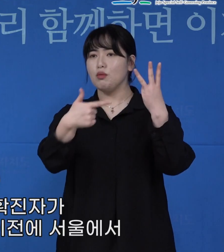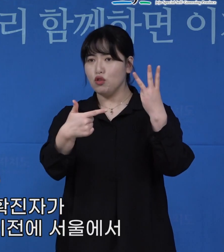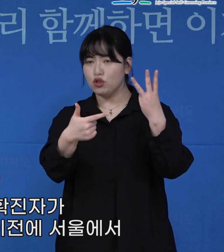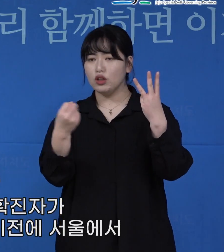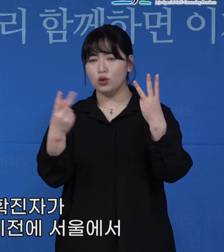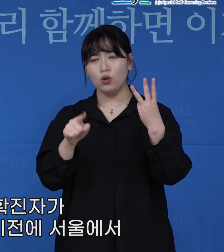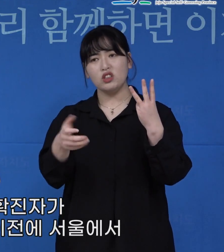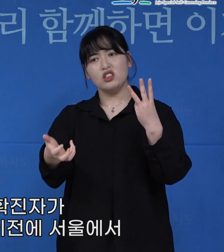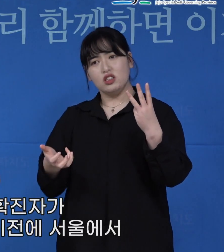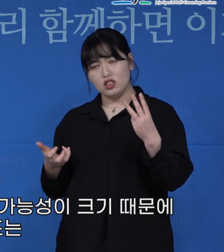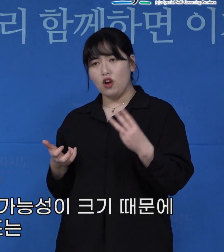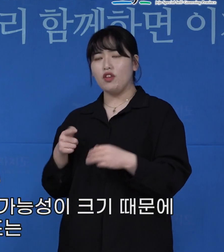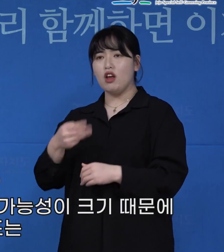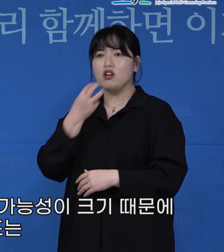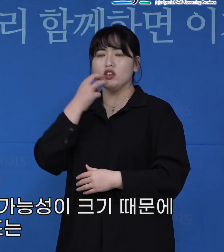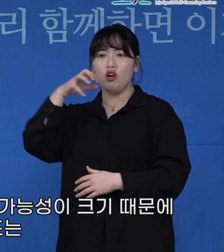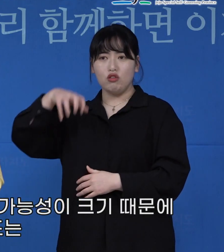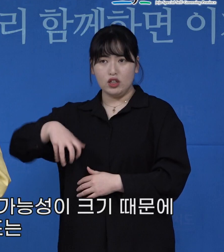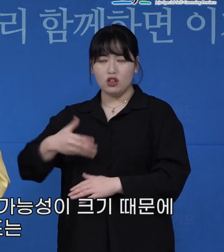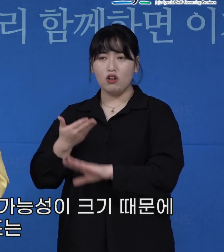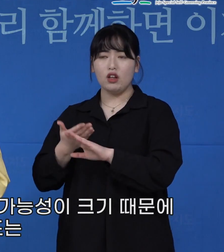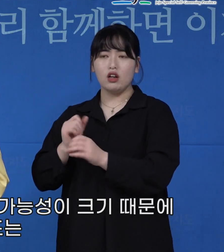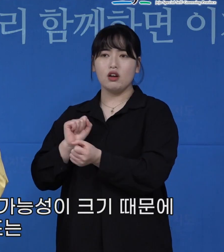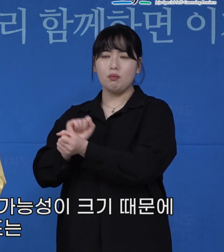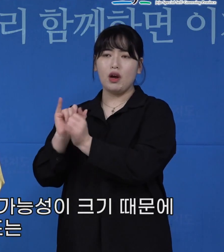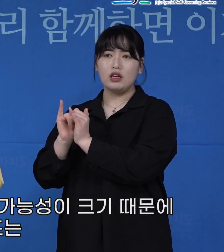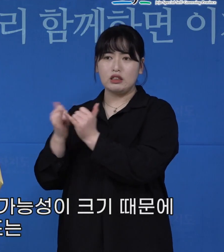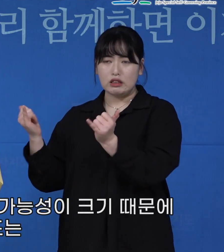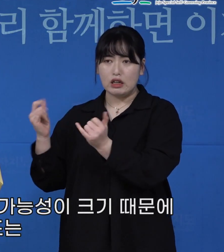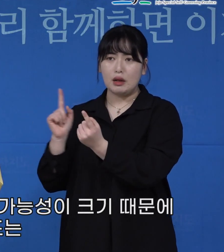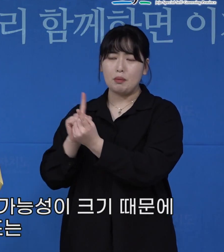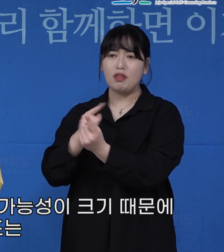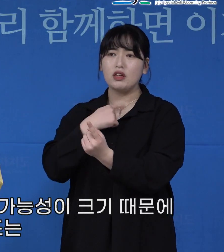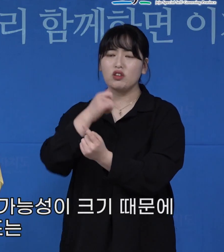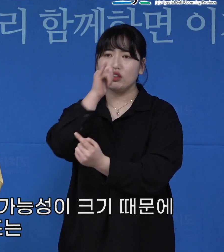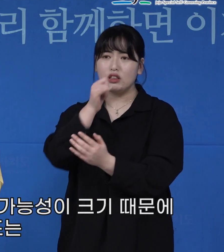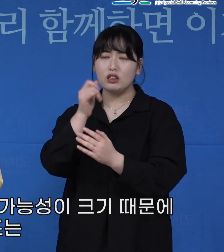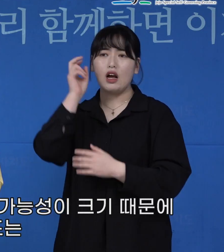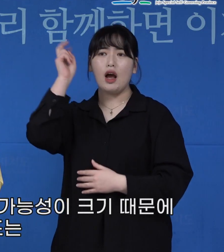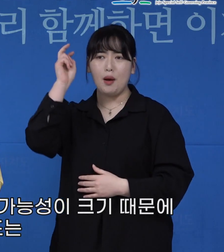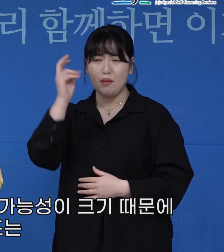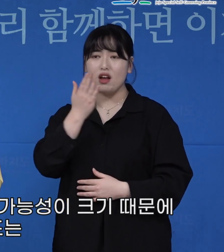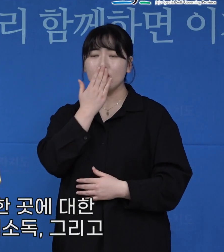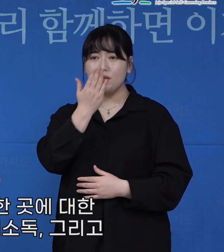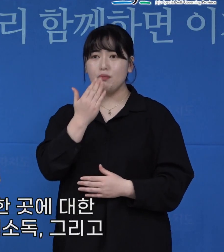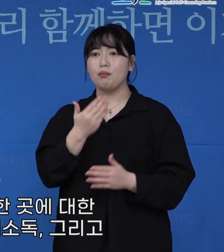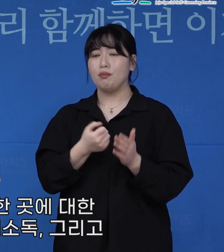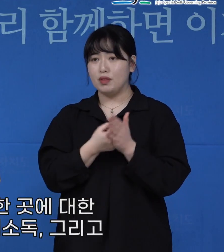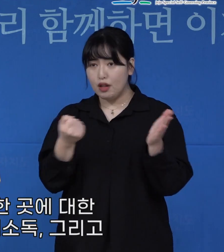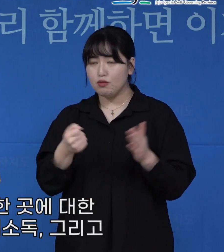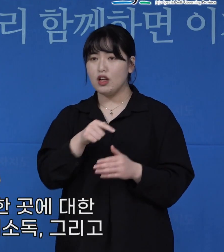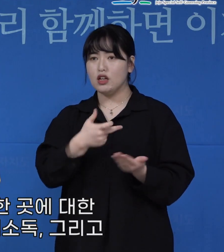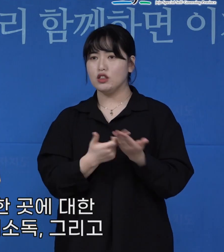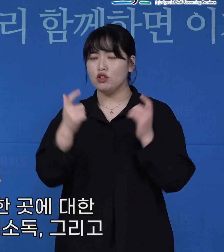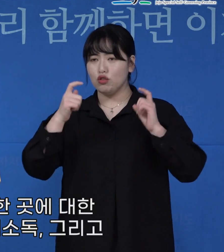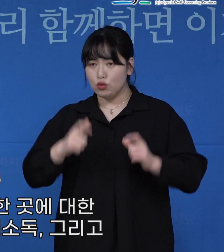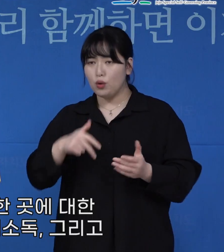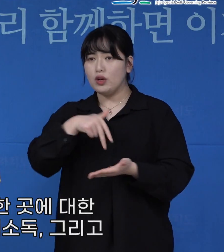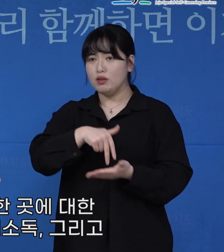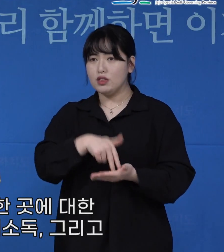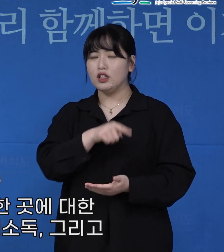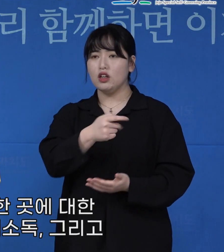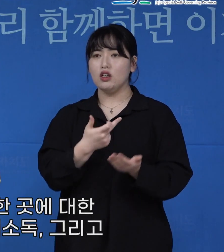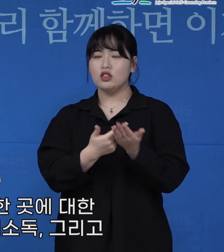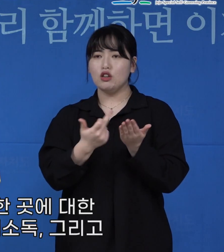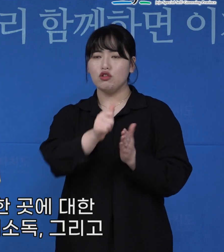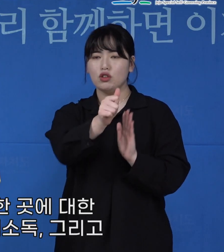그 이전에 서울에서 다른 확진자를 접촉했을 가능성이 크기 때문에 제주도는 제주에서 방문한